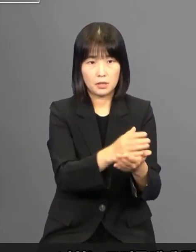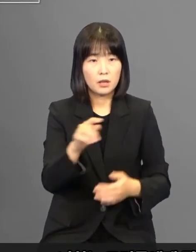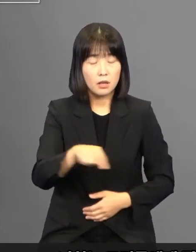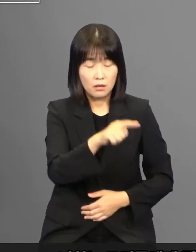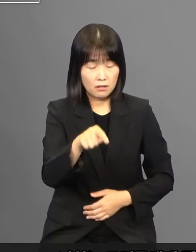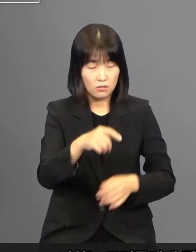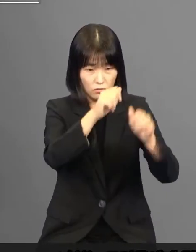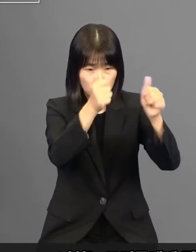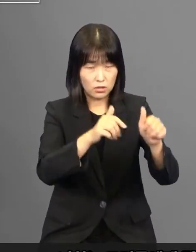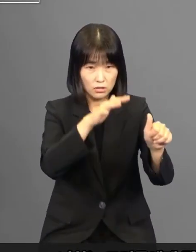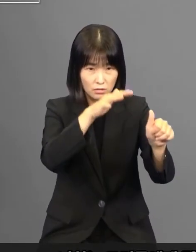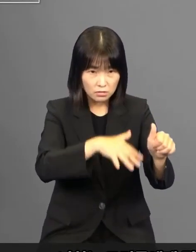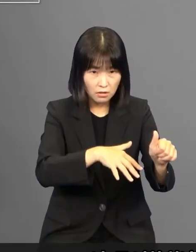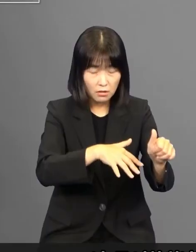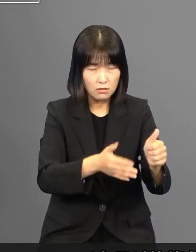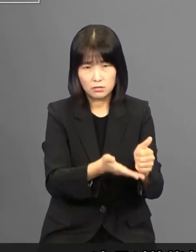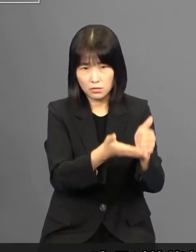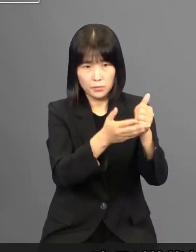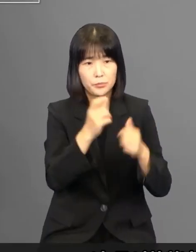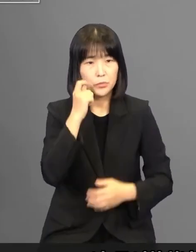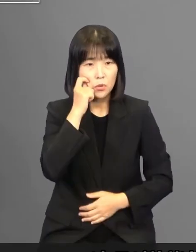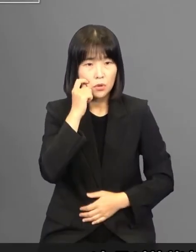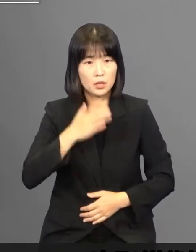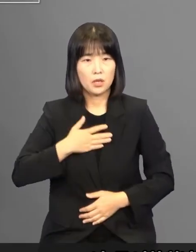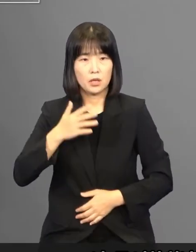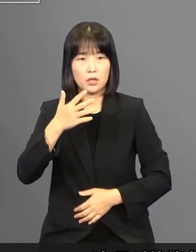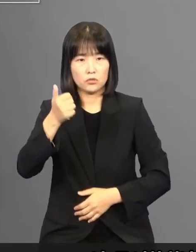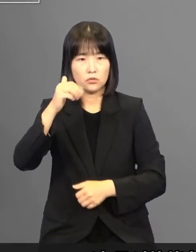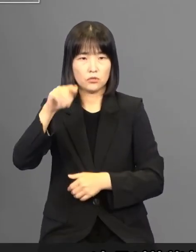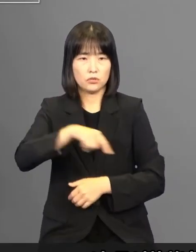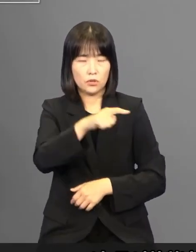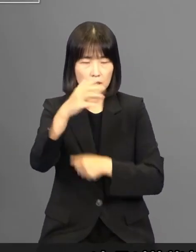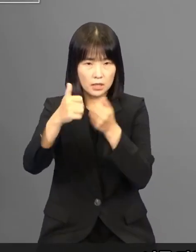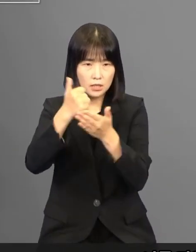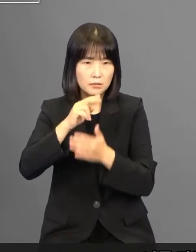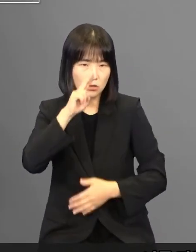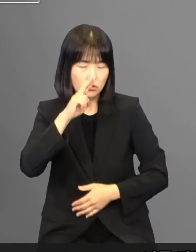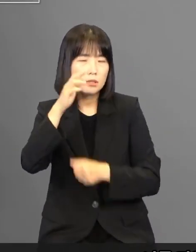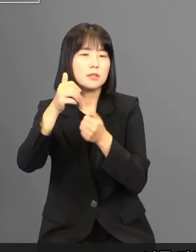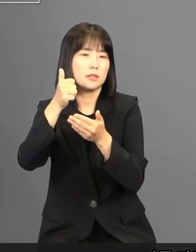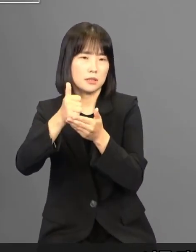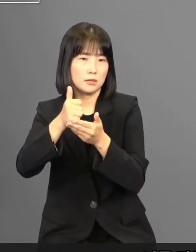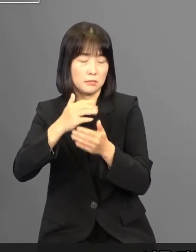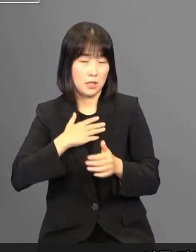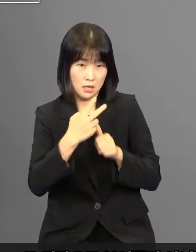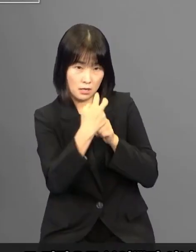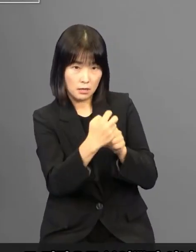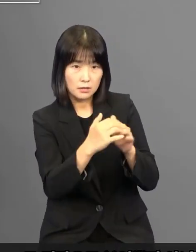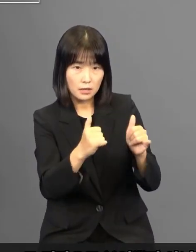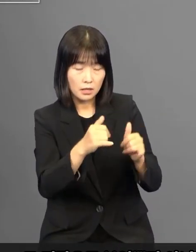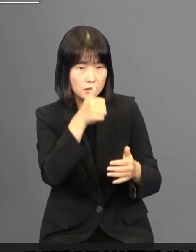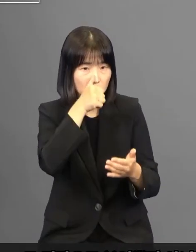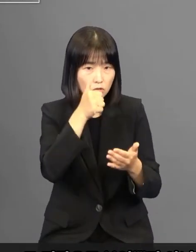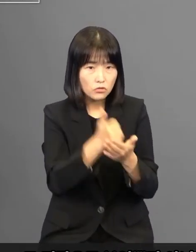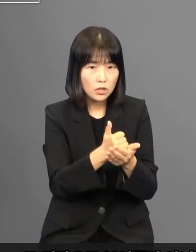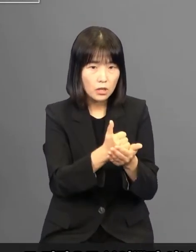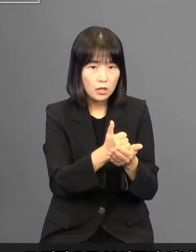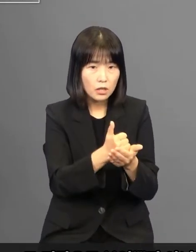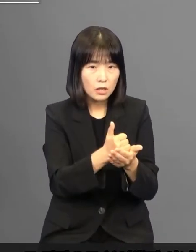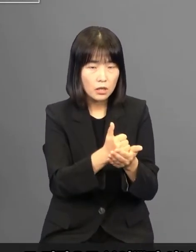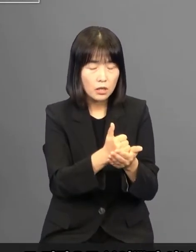그것들에게 절하거나 그것들을 섬기지 못한다. 나 주 너희 하나님은 질투하는 하나님이다. 나를 미워하는 사람에게는 그